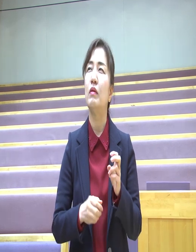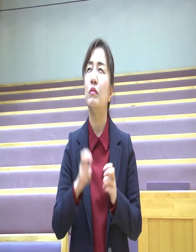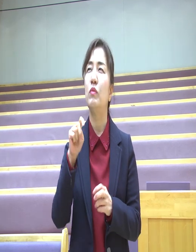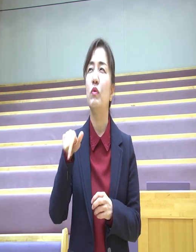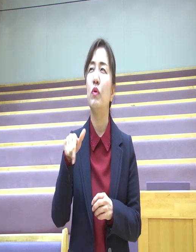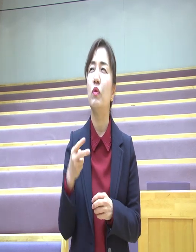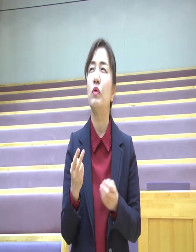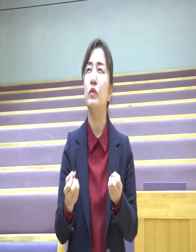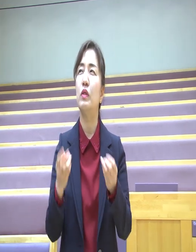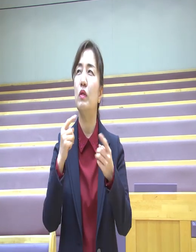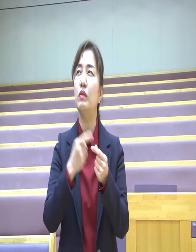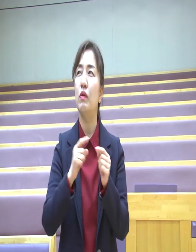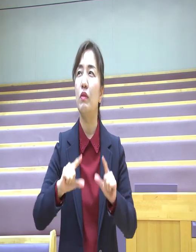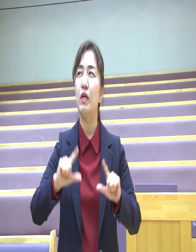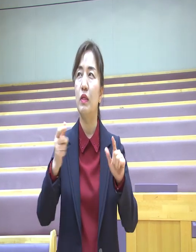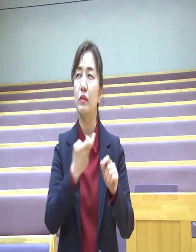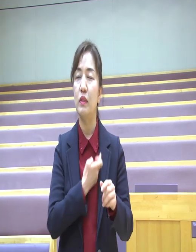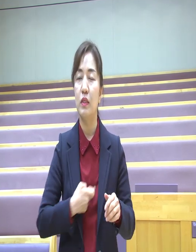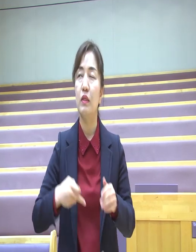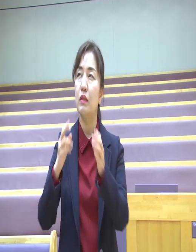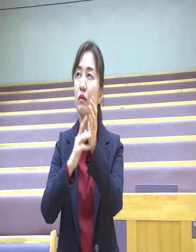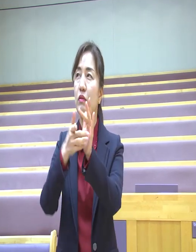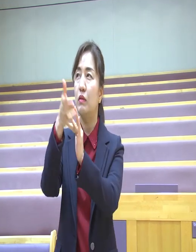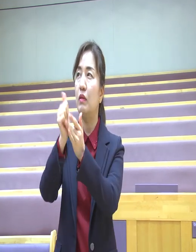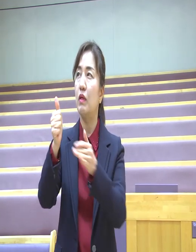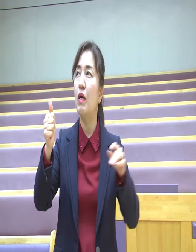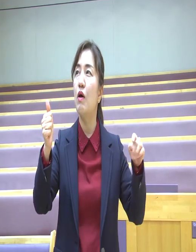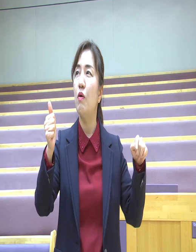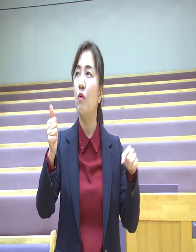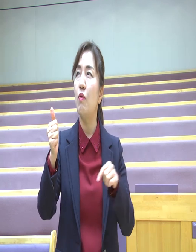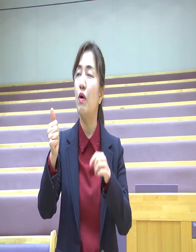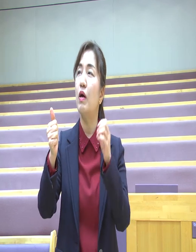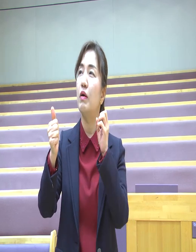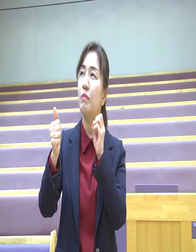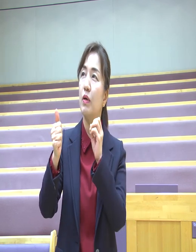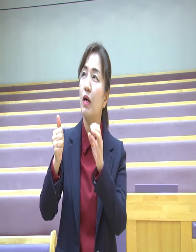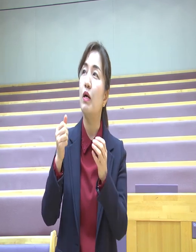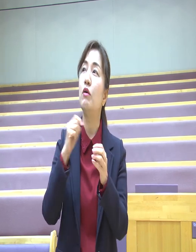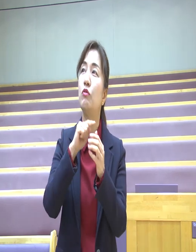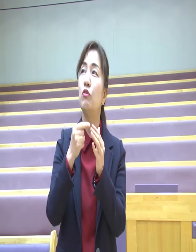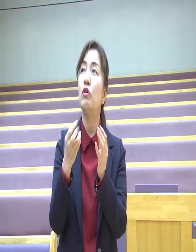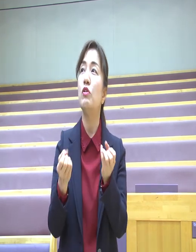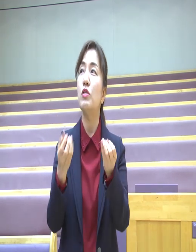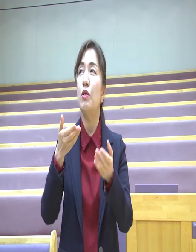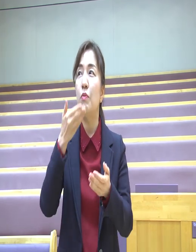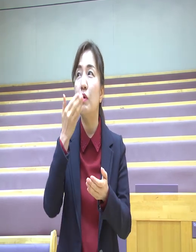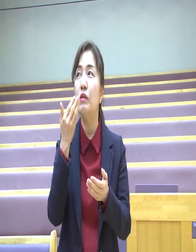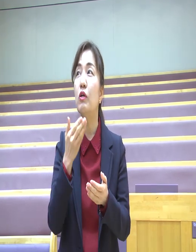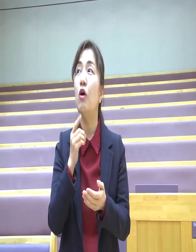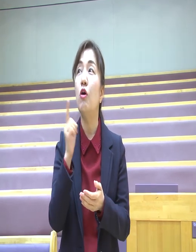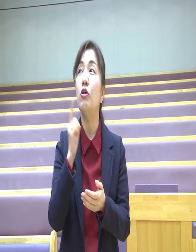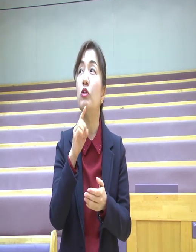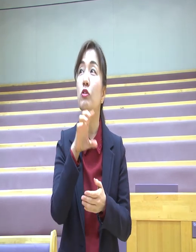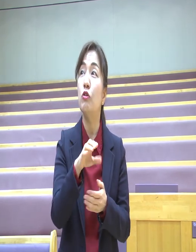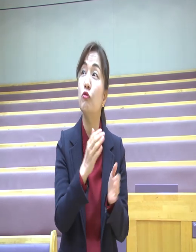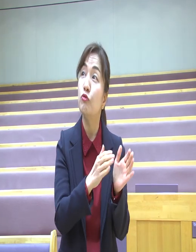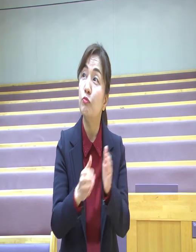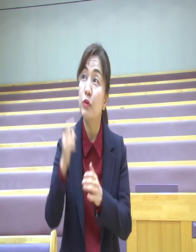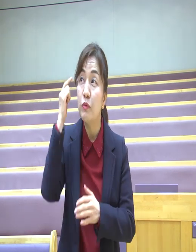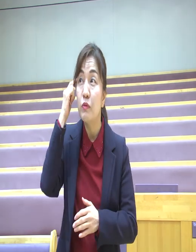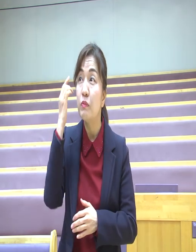무교절의 첫날에 제자들이 예수께 나와서 이르되 유월절 음식 잡수실 것을 우리가 어디서 준비하기를